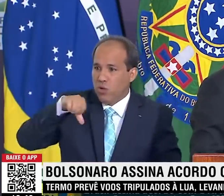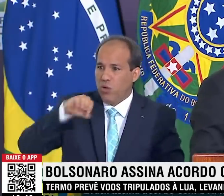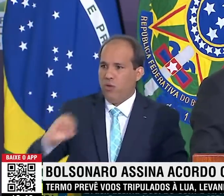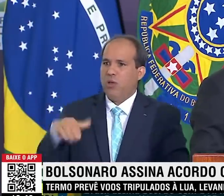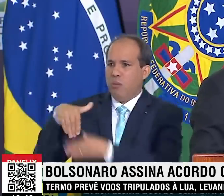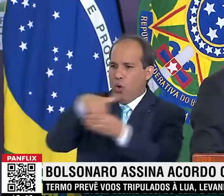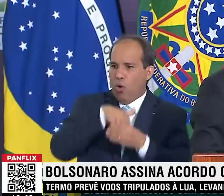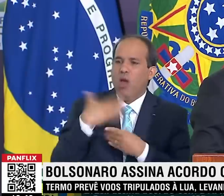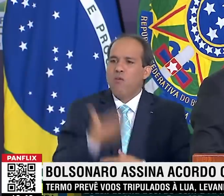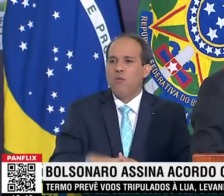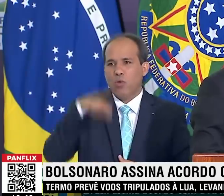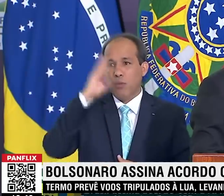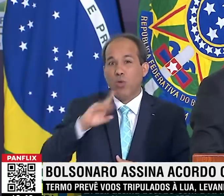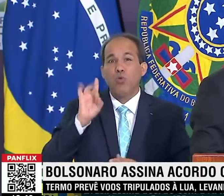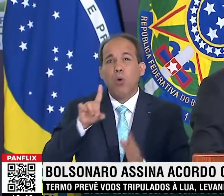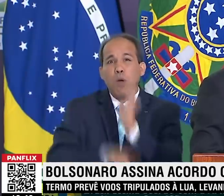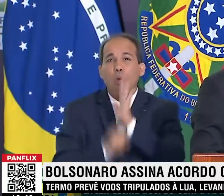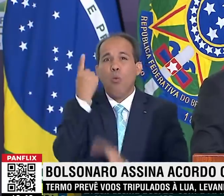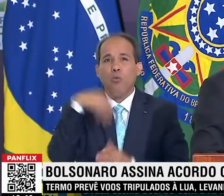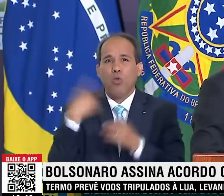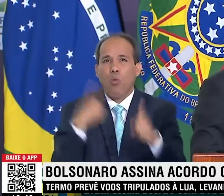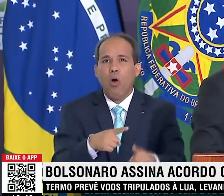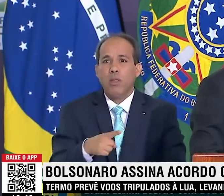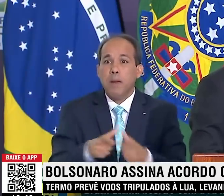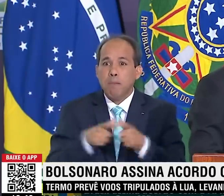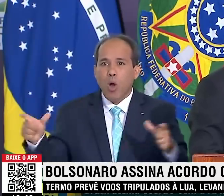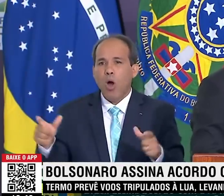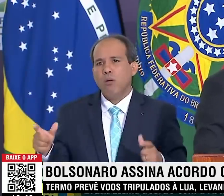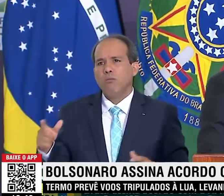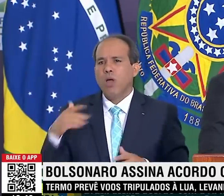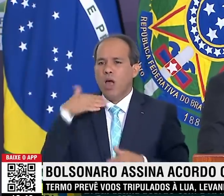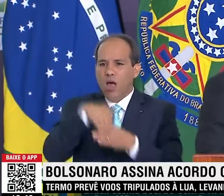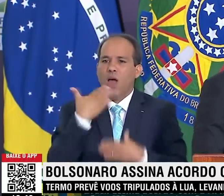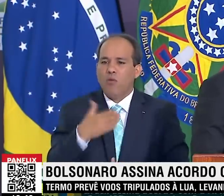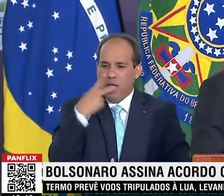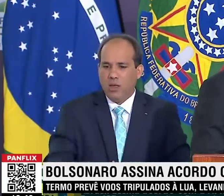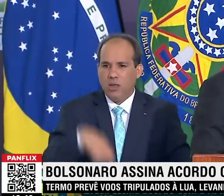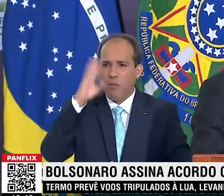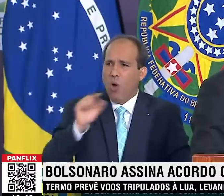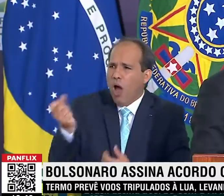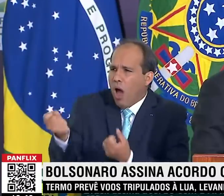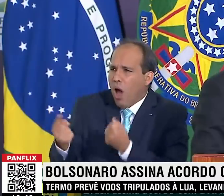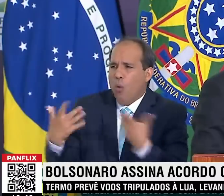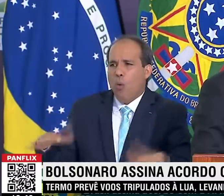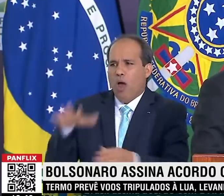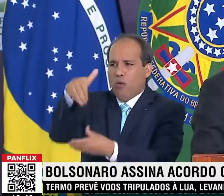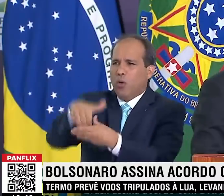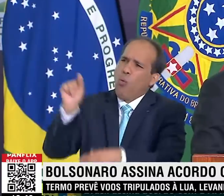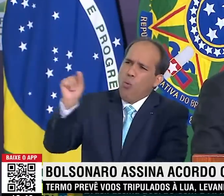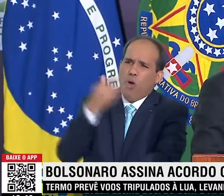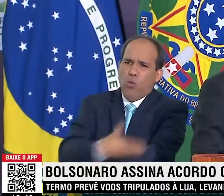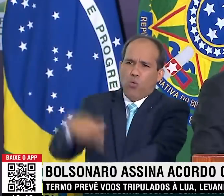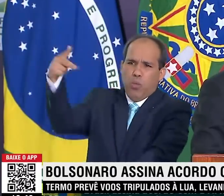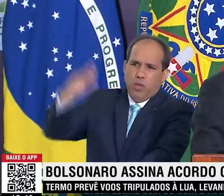Na verdade, tínhamos um voto contrário apenas, os demais se abstiveram por questões de praxe